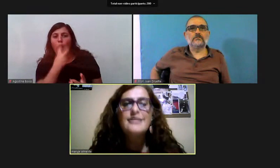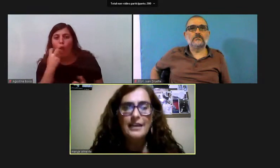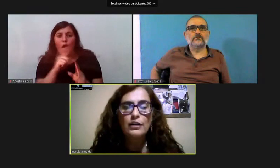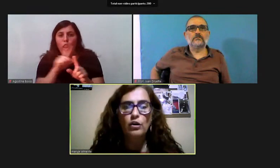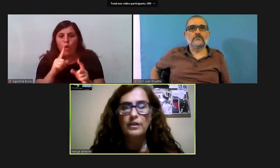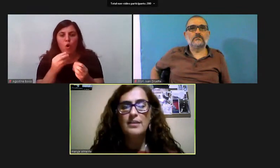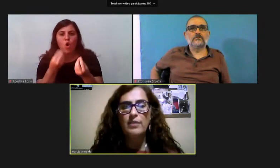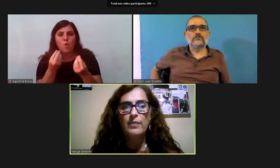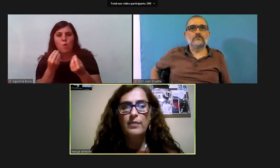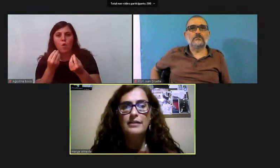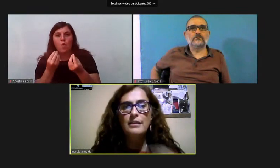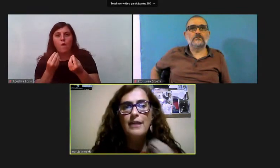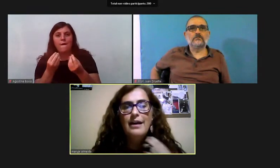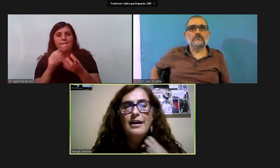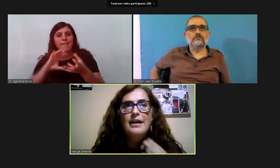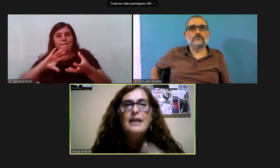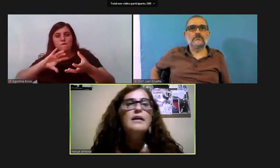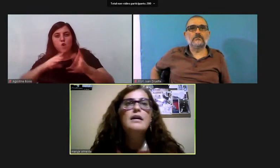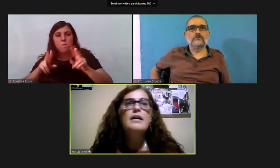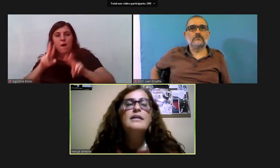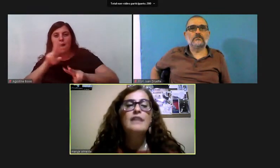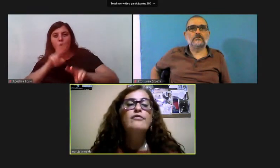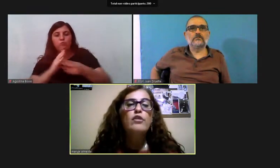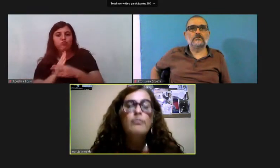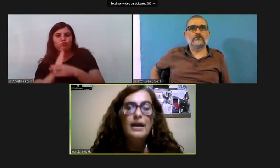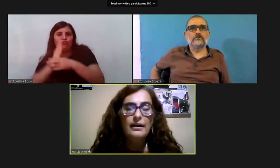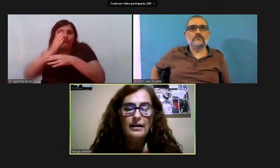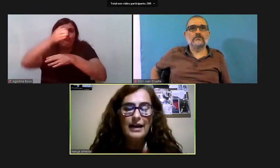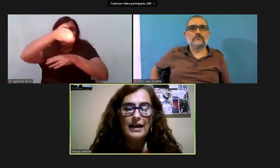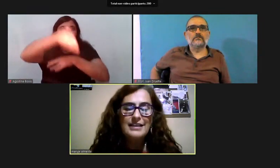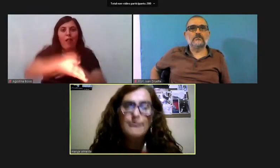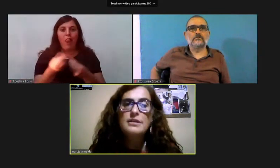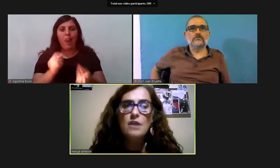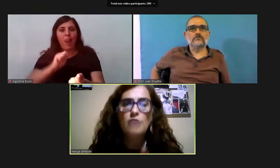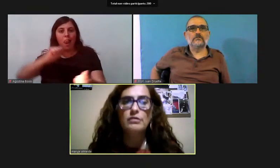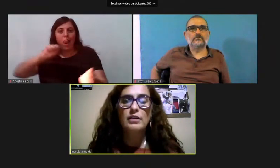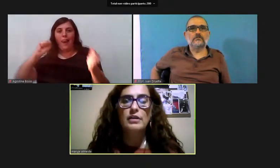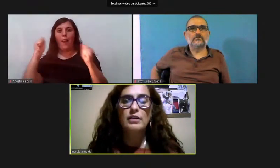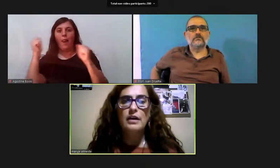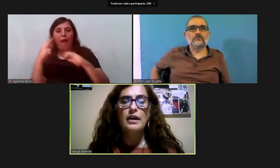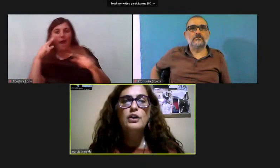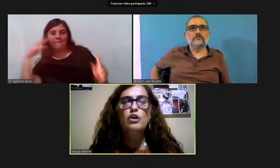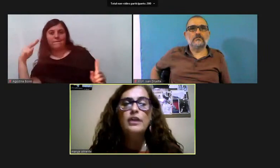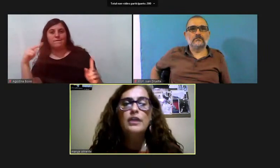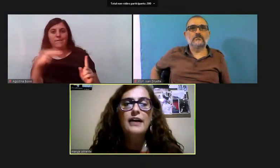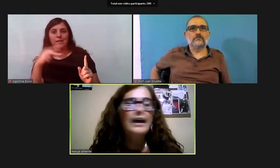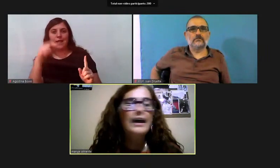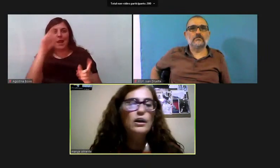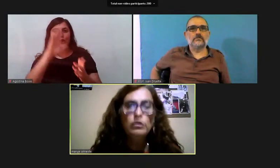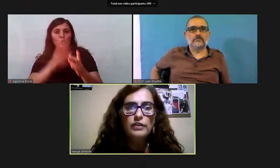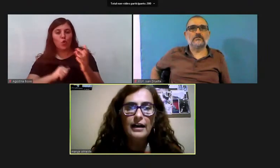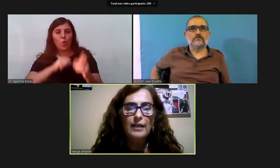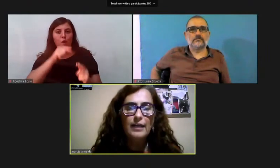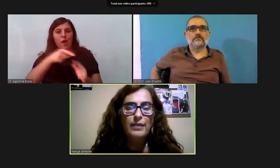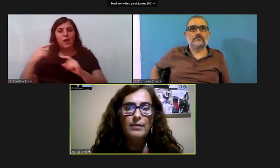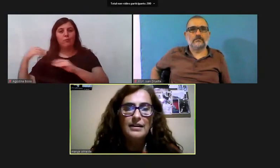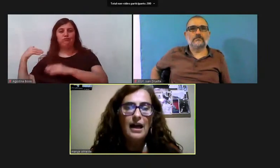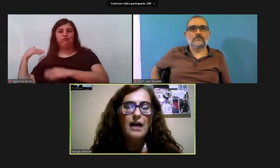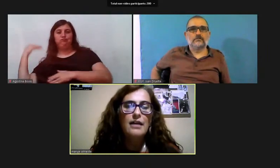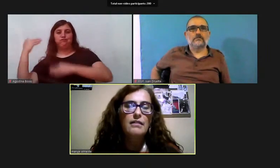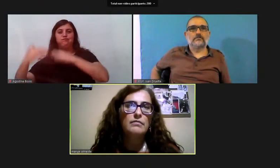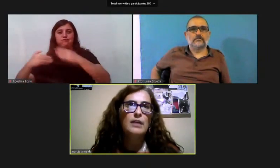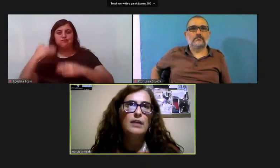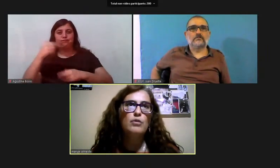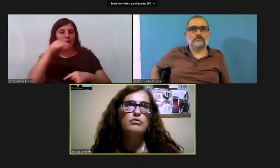el cerco de esa perspectiva y transformar esa visión histórica en otra que